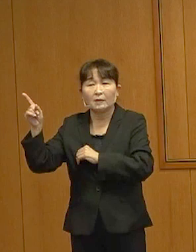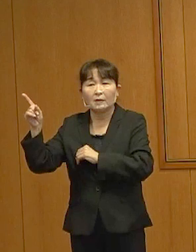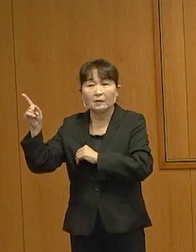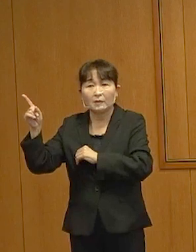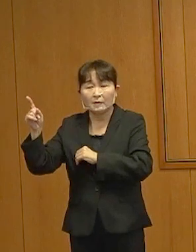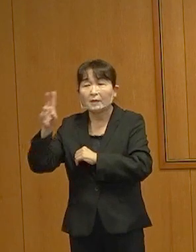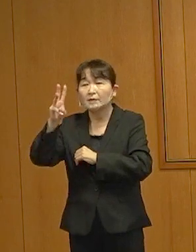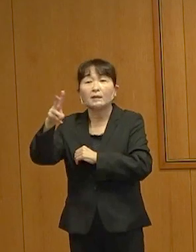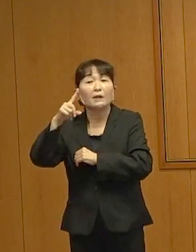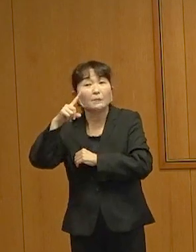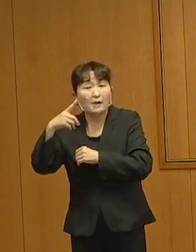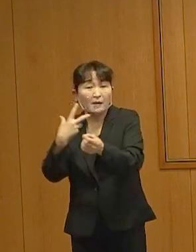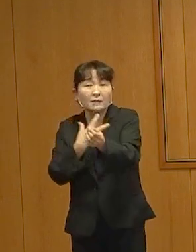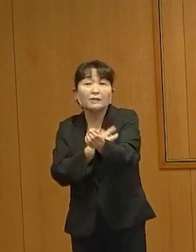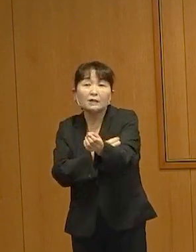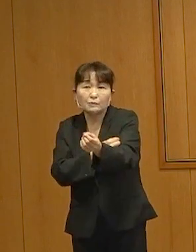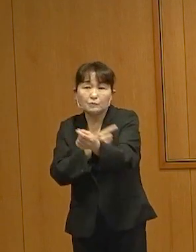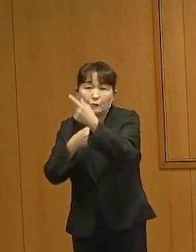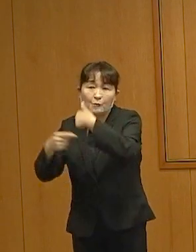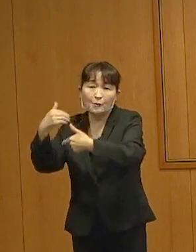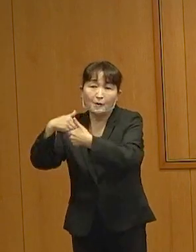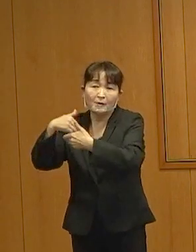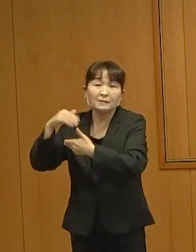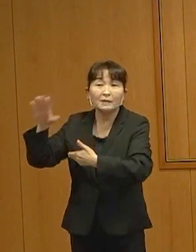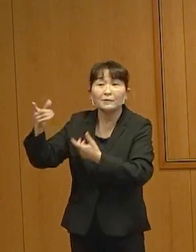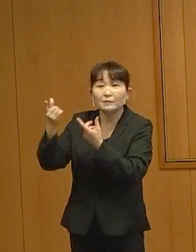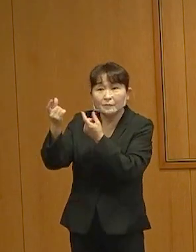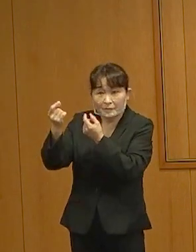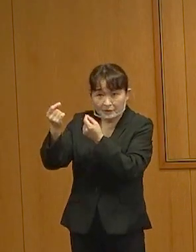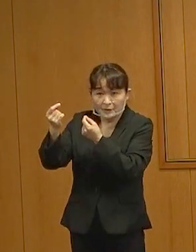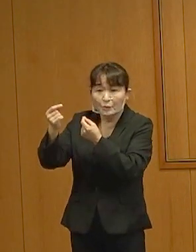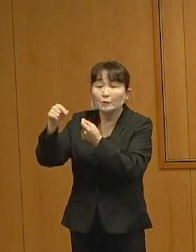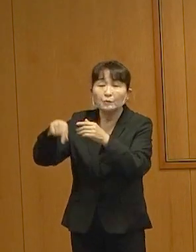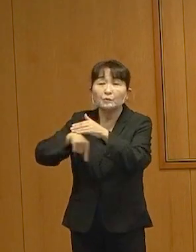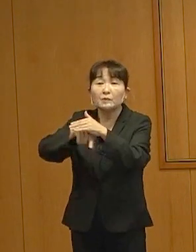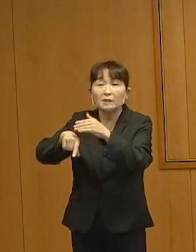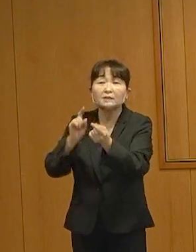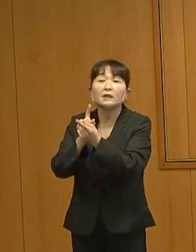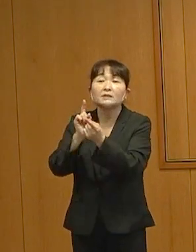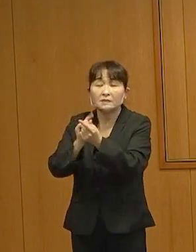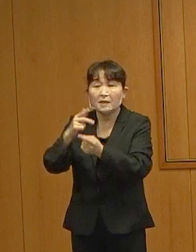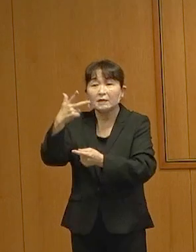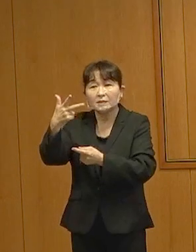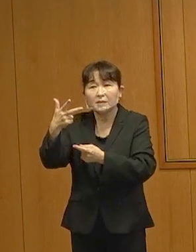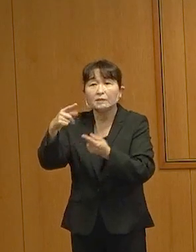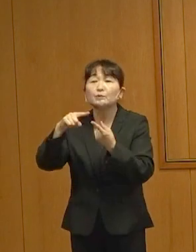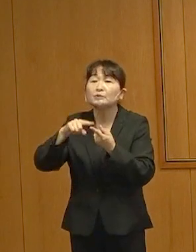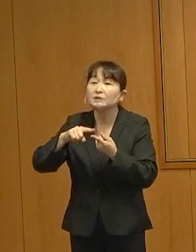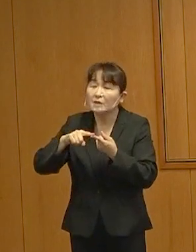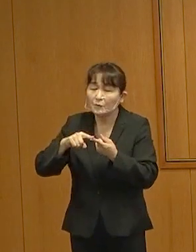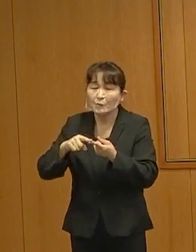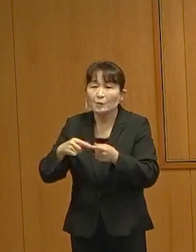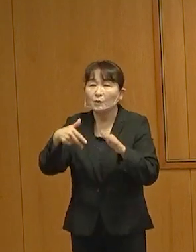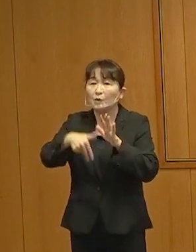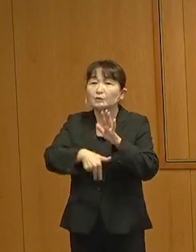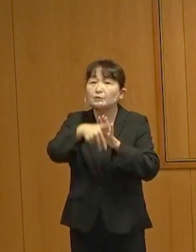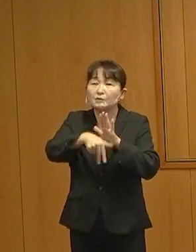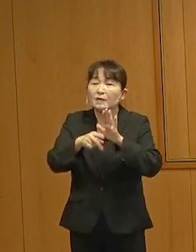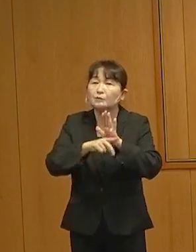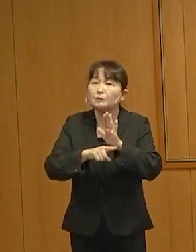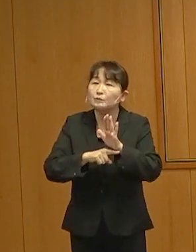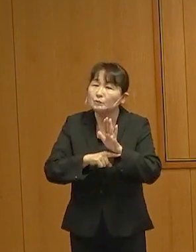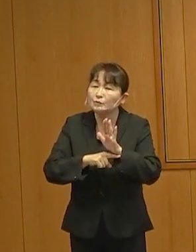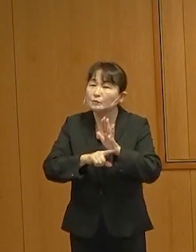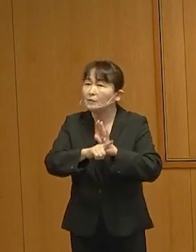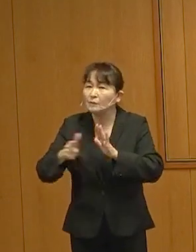まあ、3回目接種の話が出たりしていると思うんですけども、そこに関して市として、まあ、なんかこうスケジュールとか優先順位とかです